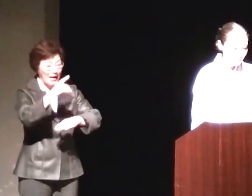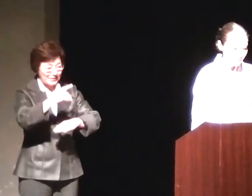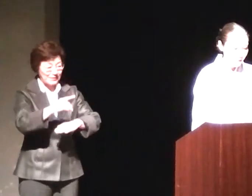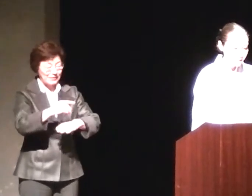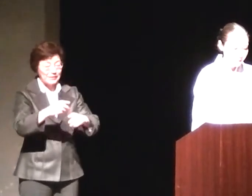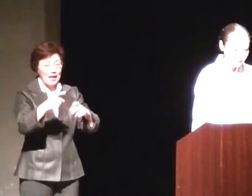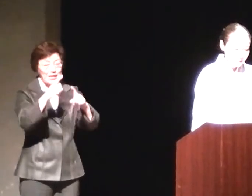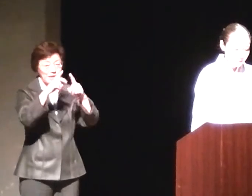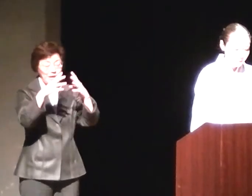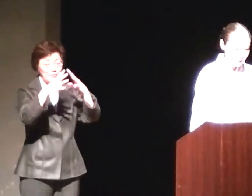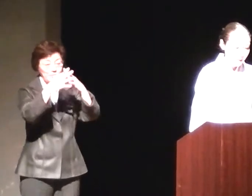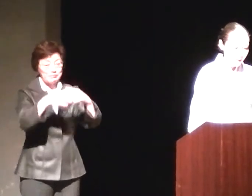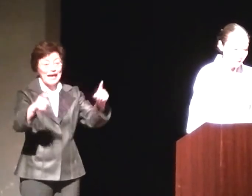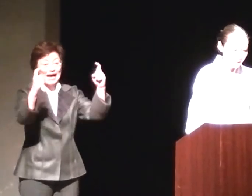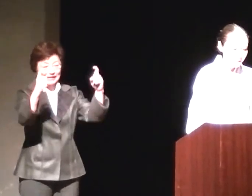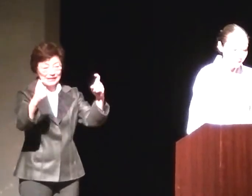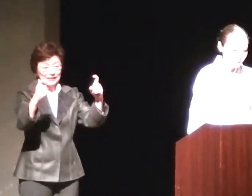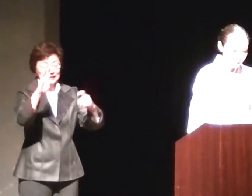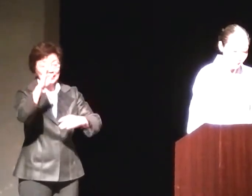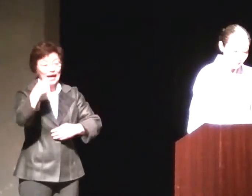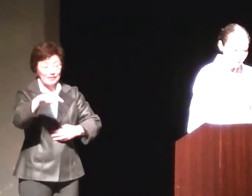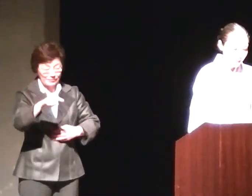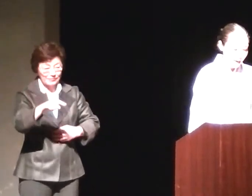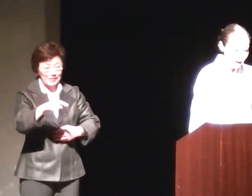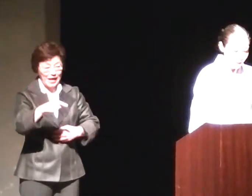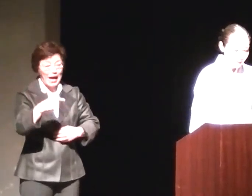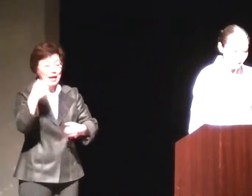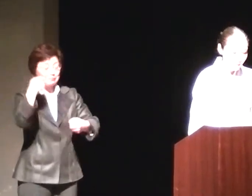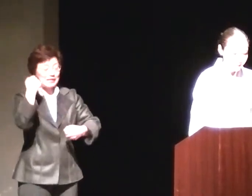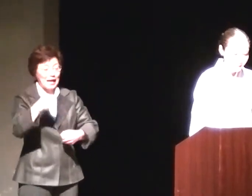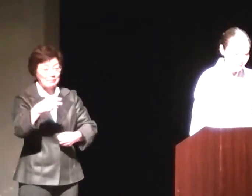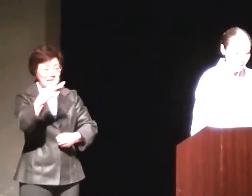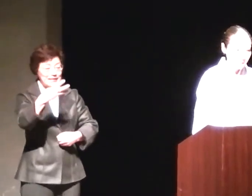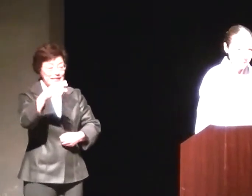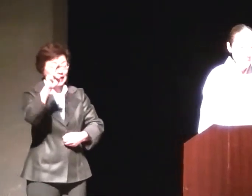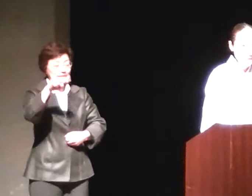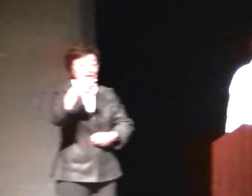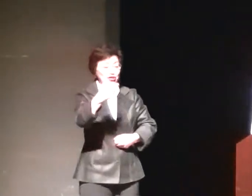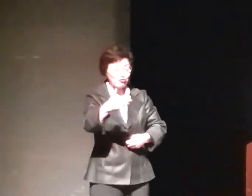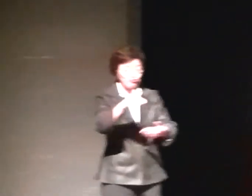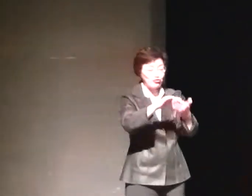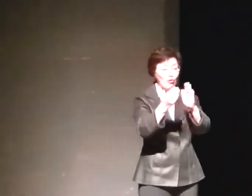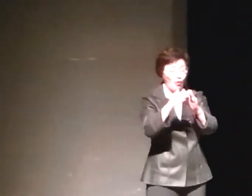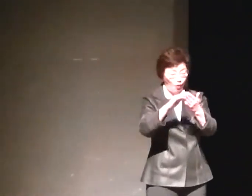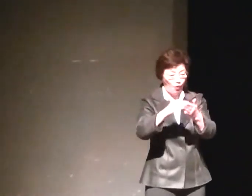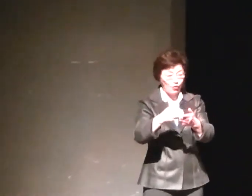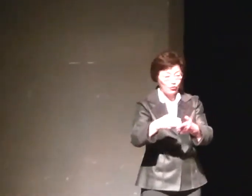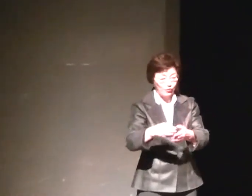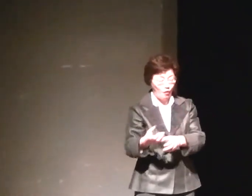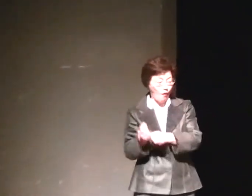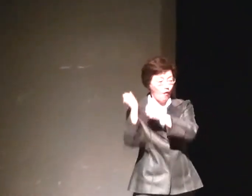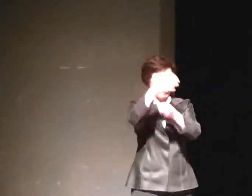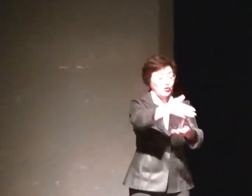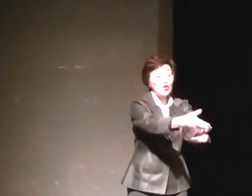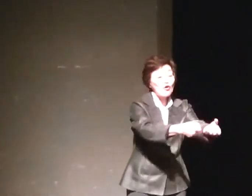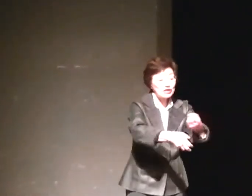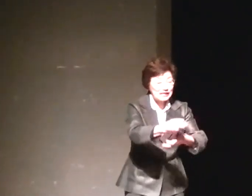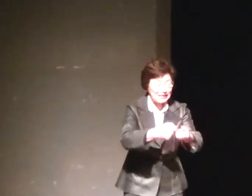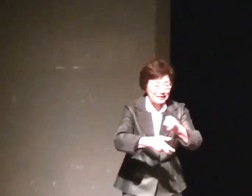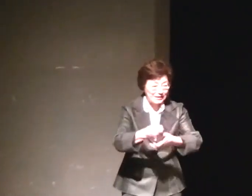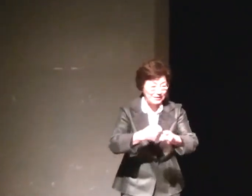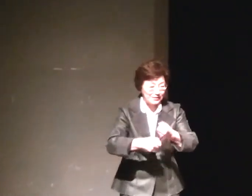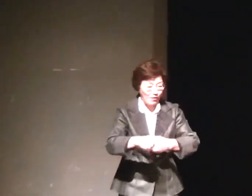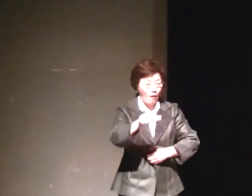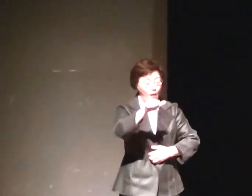県南三陸町で漁師をしている阿部博さんをご紹介します。阿部さん